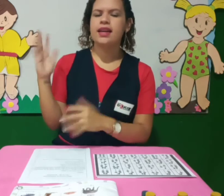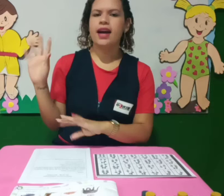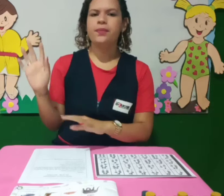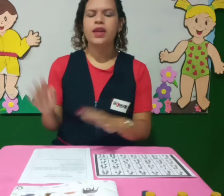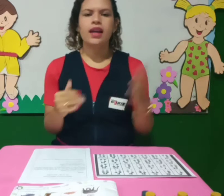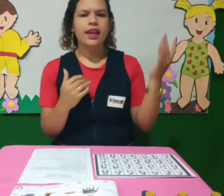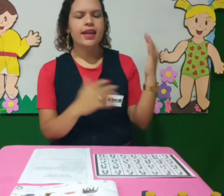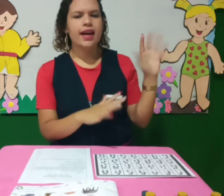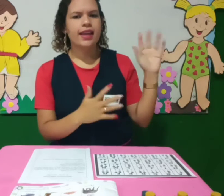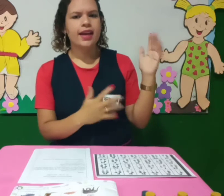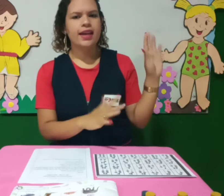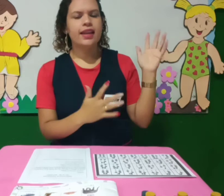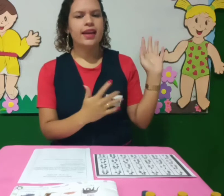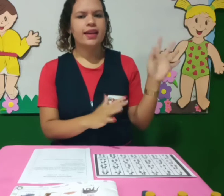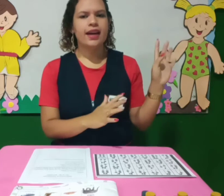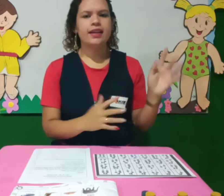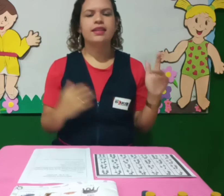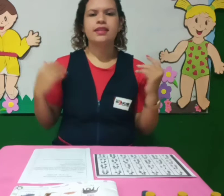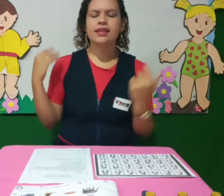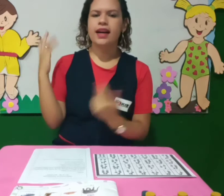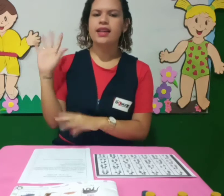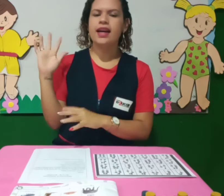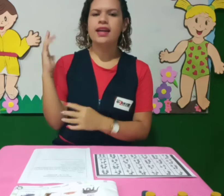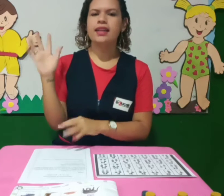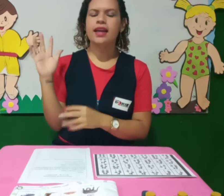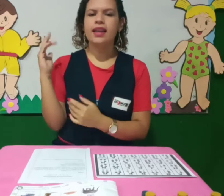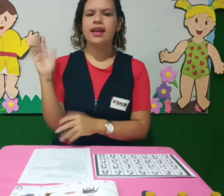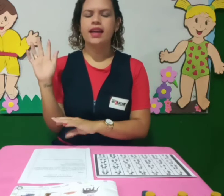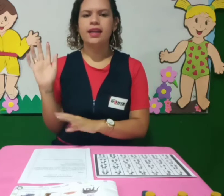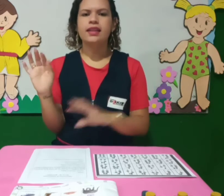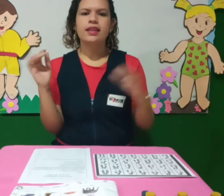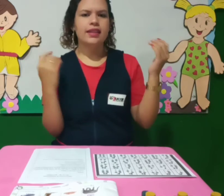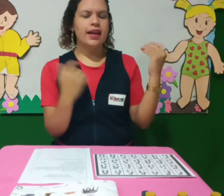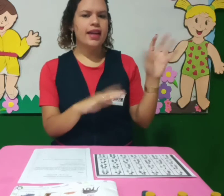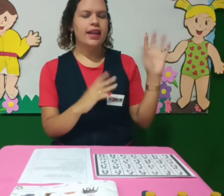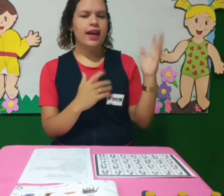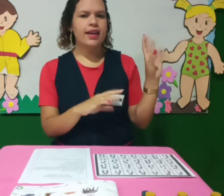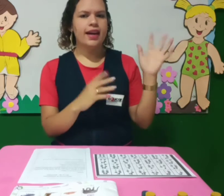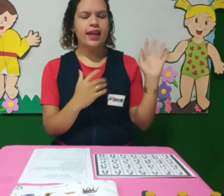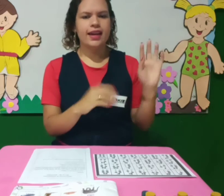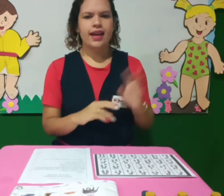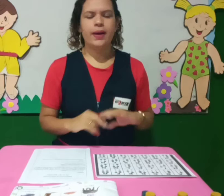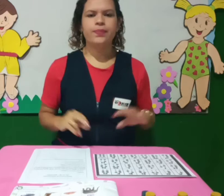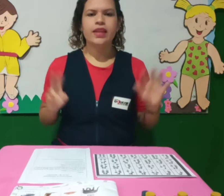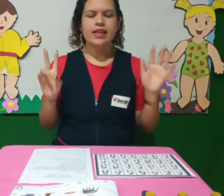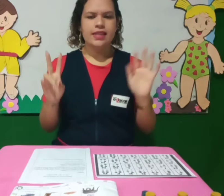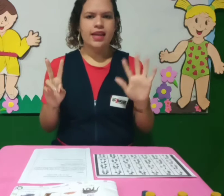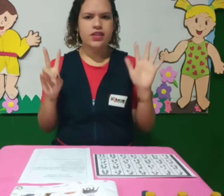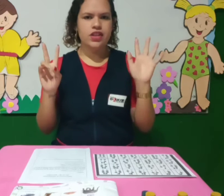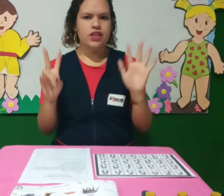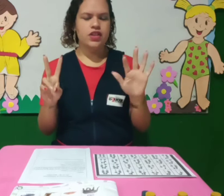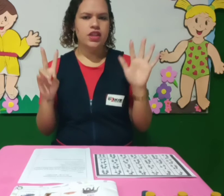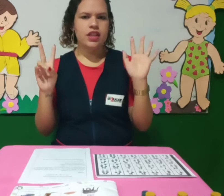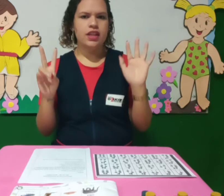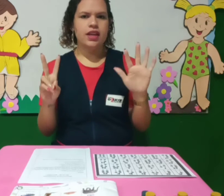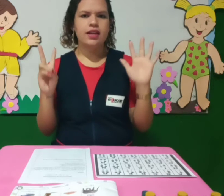laiá, laiá, laiá, laiá, laiá, laiá, laiá, laiá, laiá, laiá. 7 dias